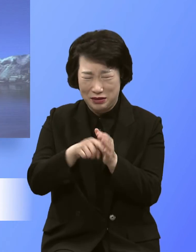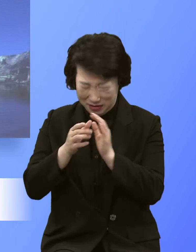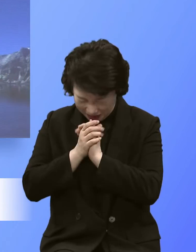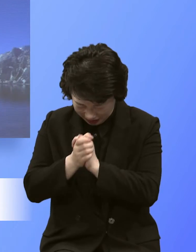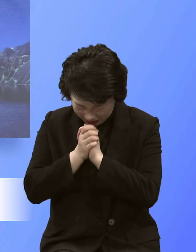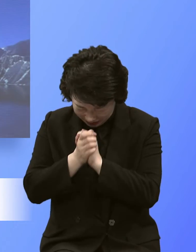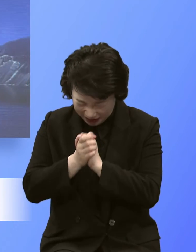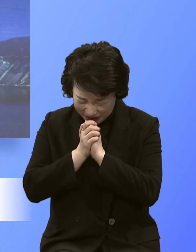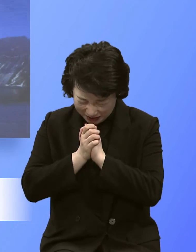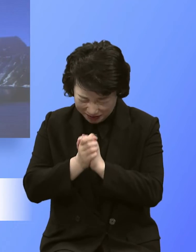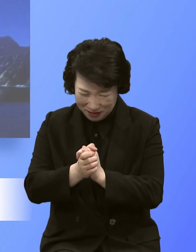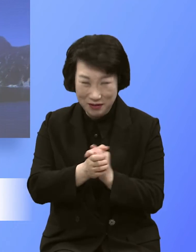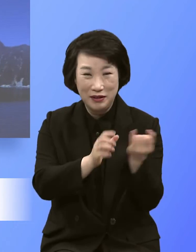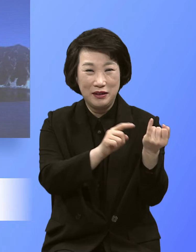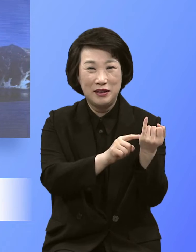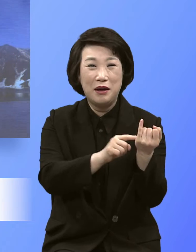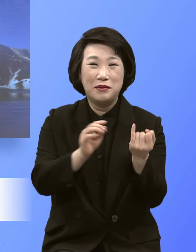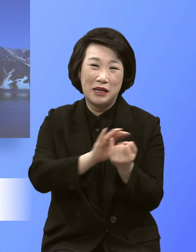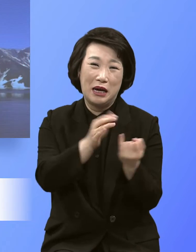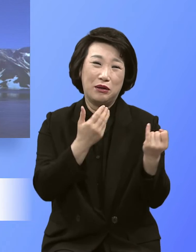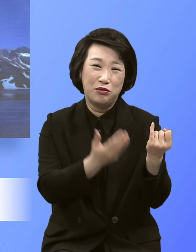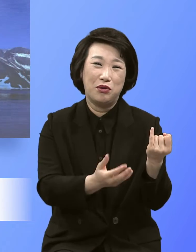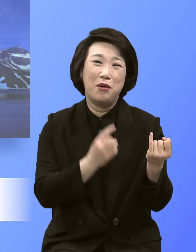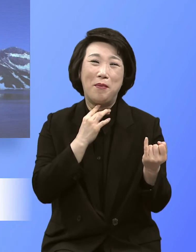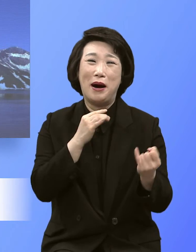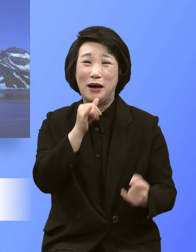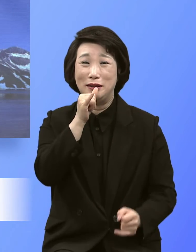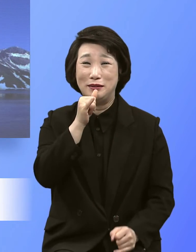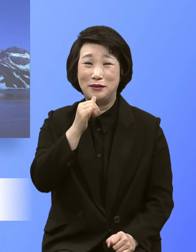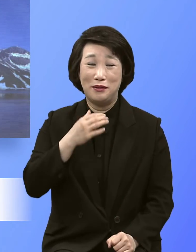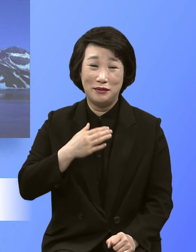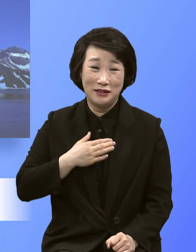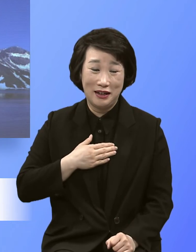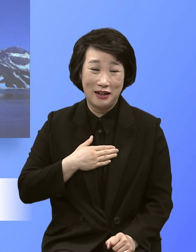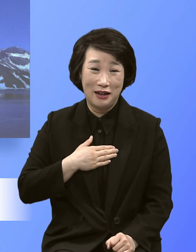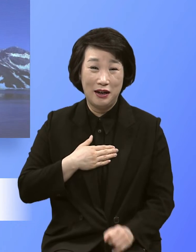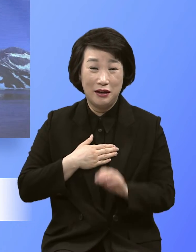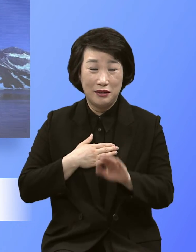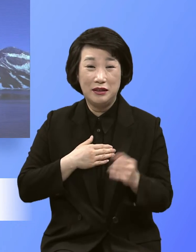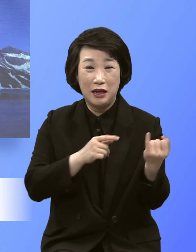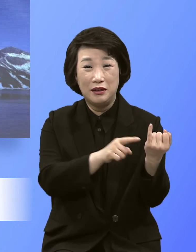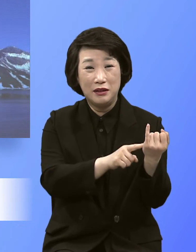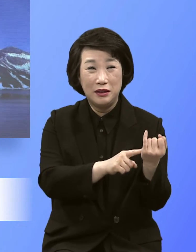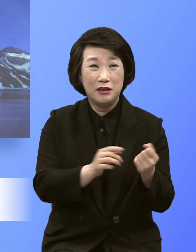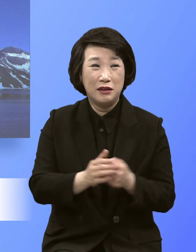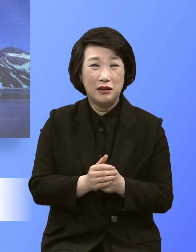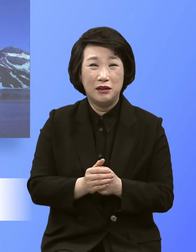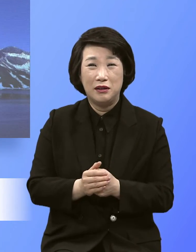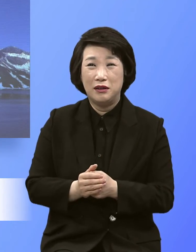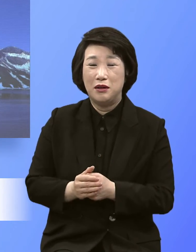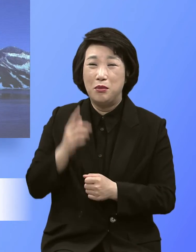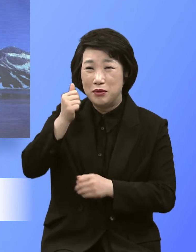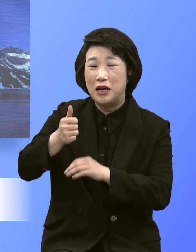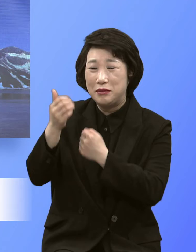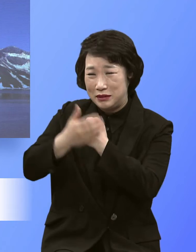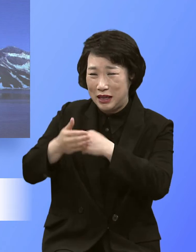기도하고 그를 사랑해 준 것밖에 없는데도 그 은혜가 감사하다고,